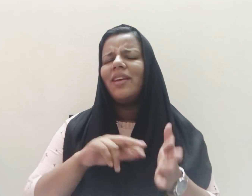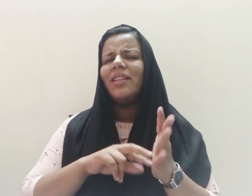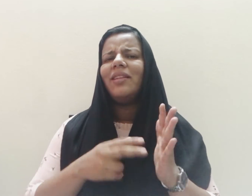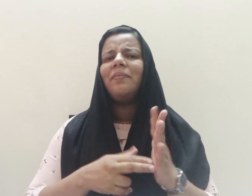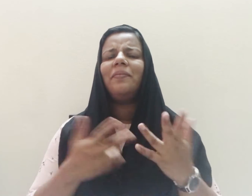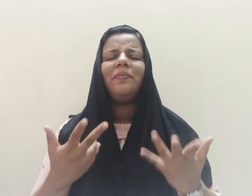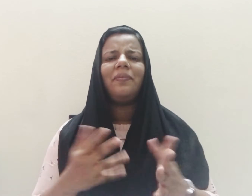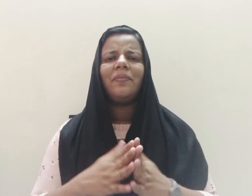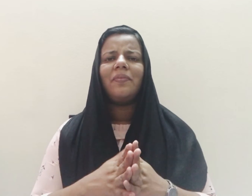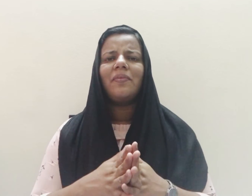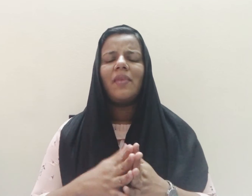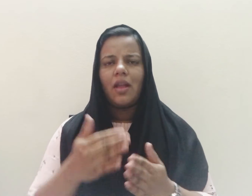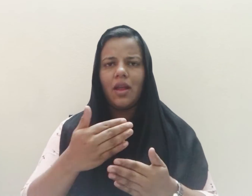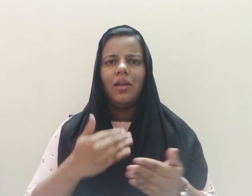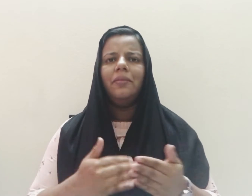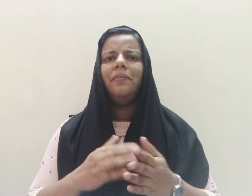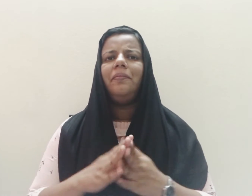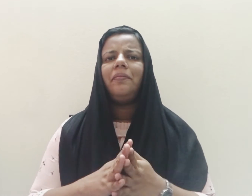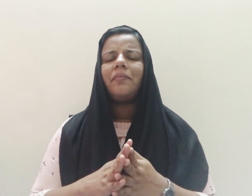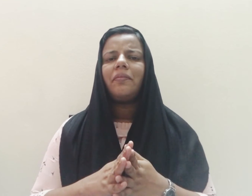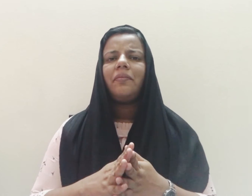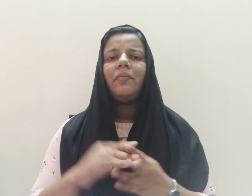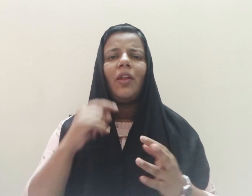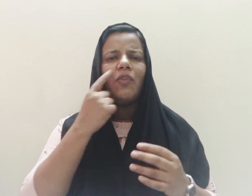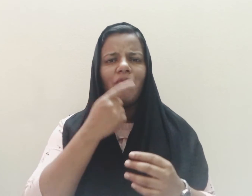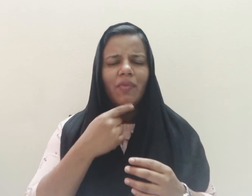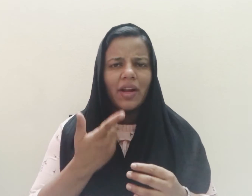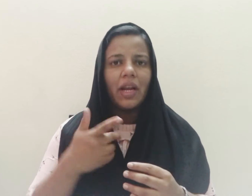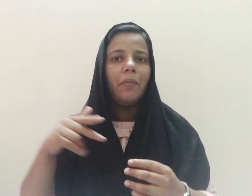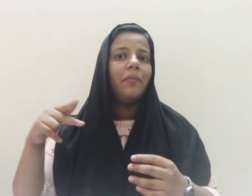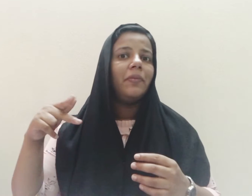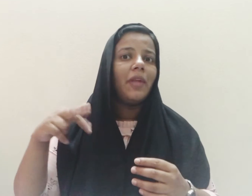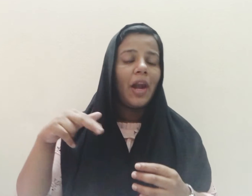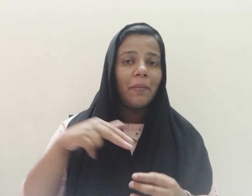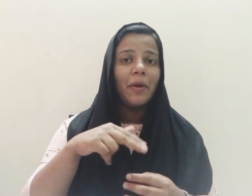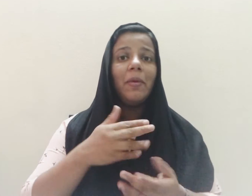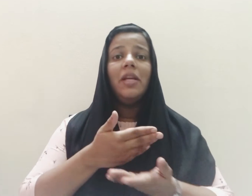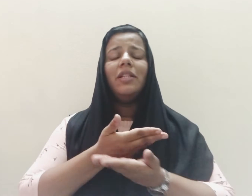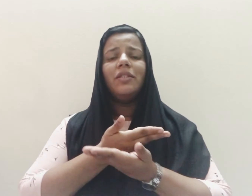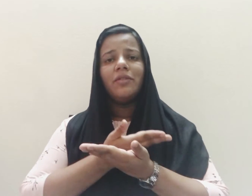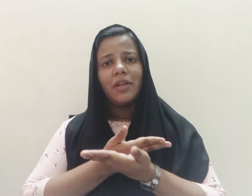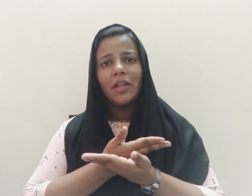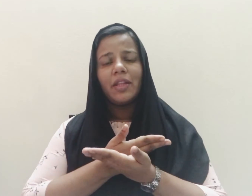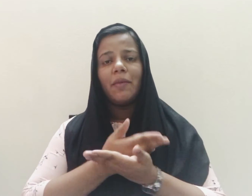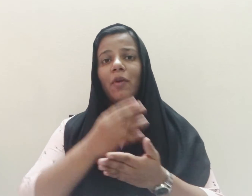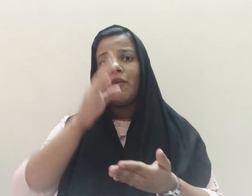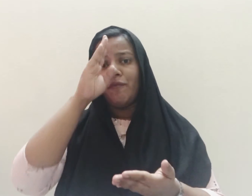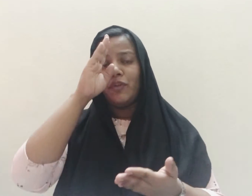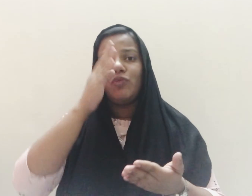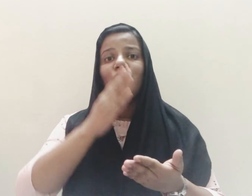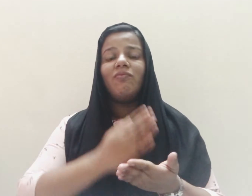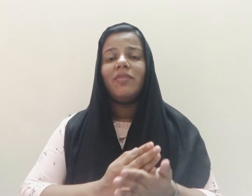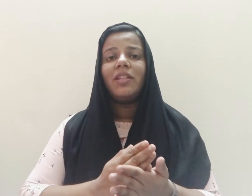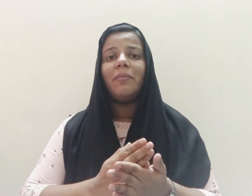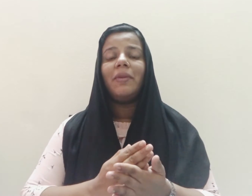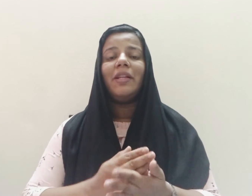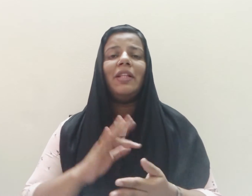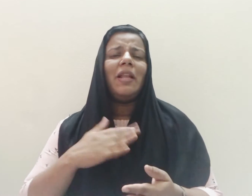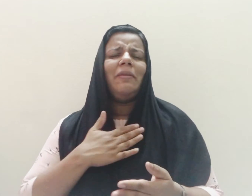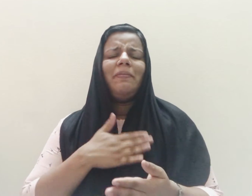ആമീൻ. അടുത്തത്, അത് വാക്കിലും നടപ്പിലും സ്നേഹത്തിലും വിശ്വാസത്തിലും